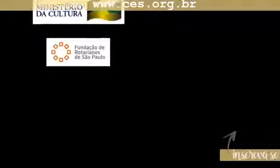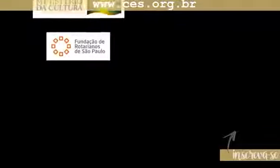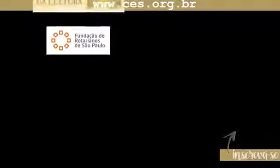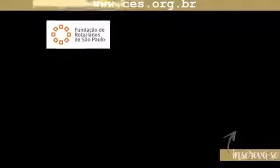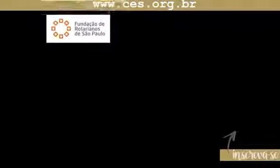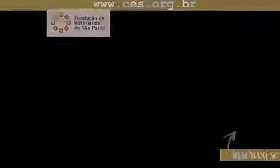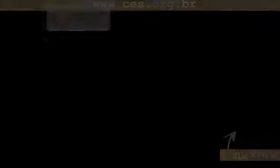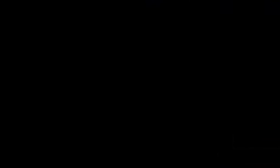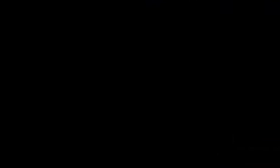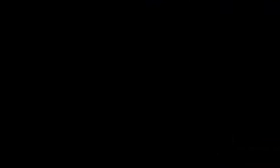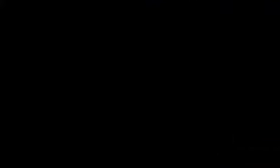Meusica.